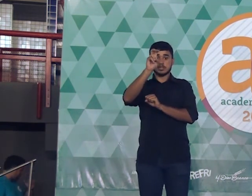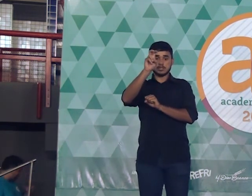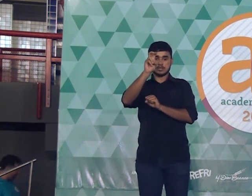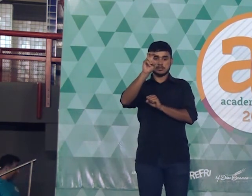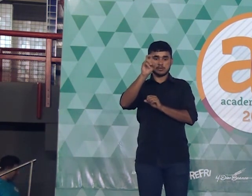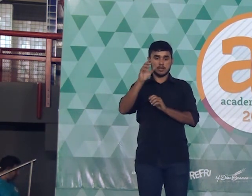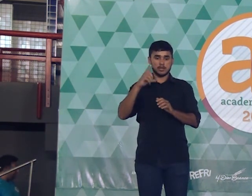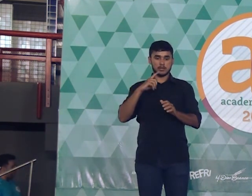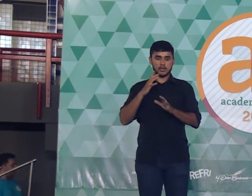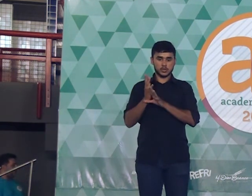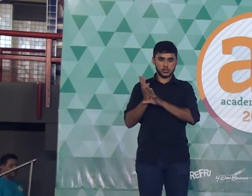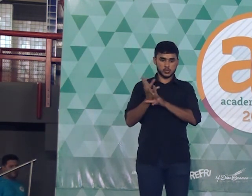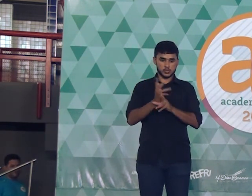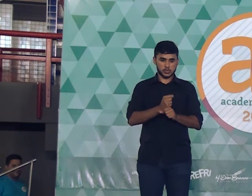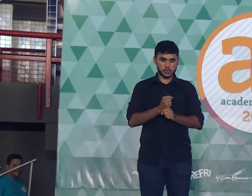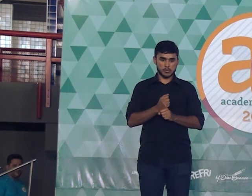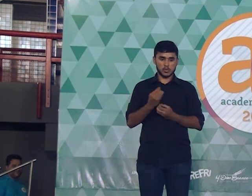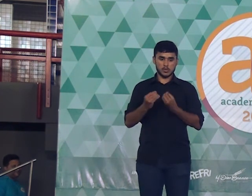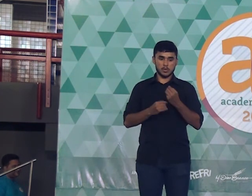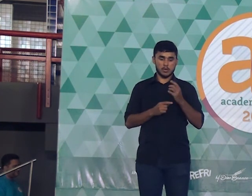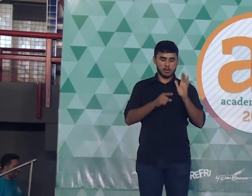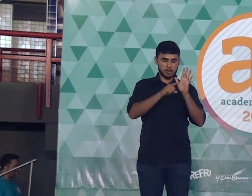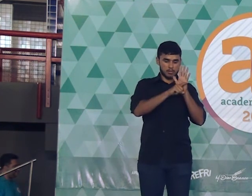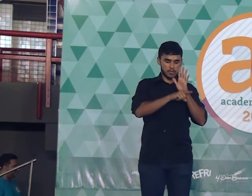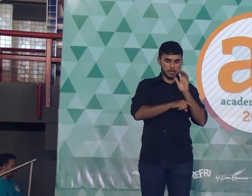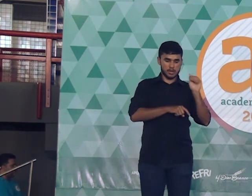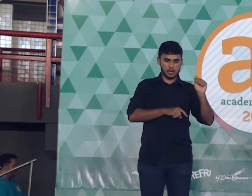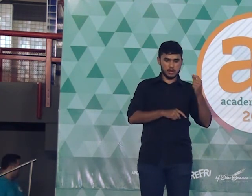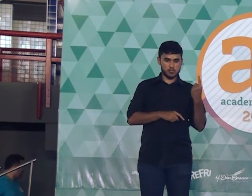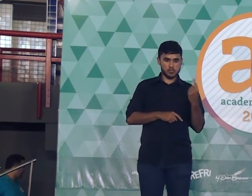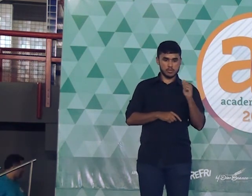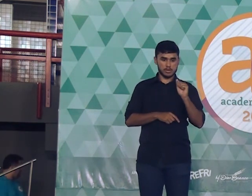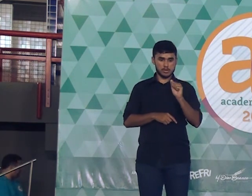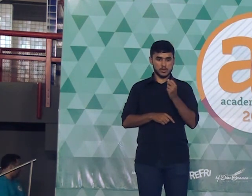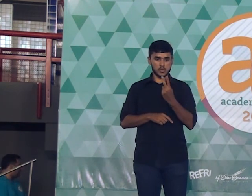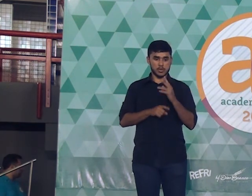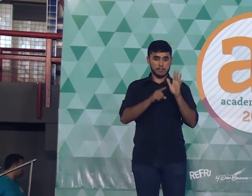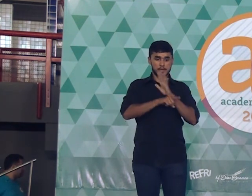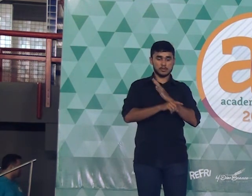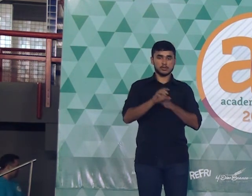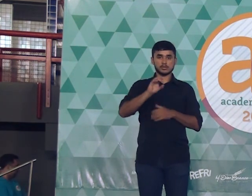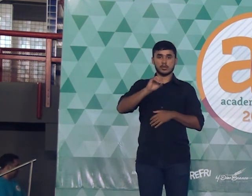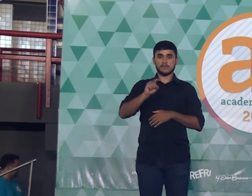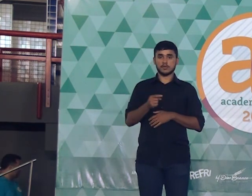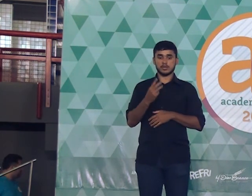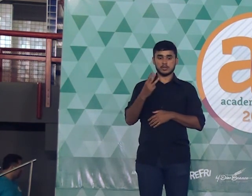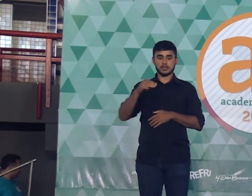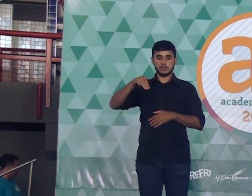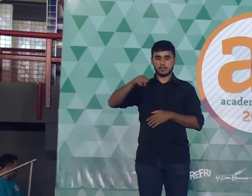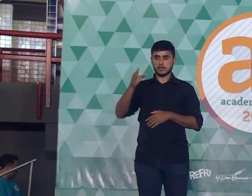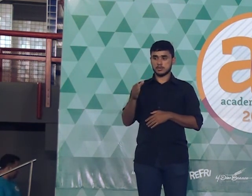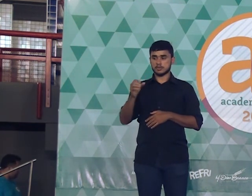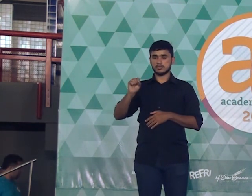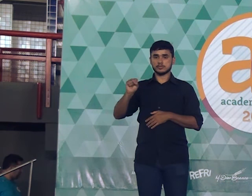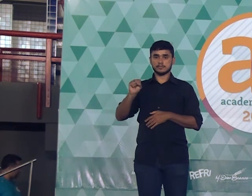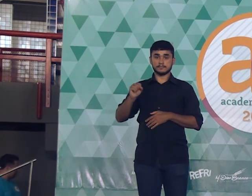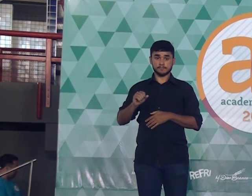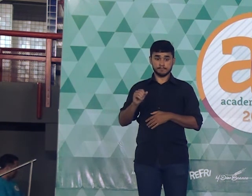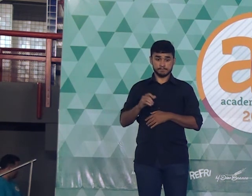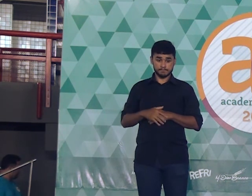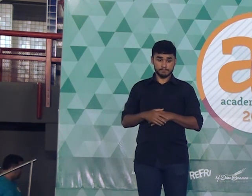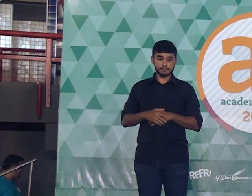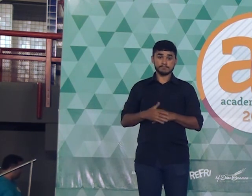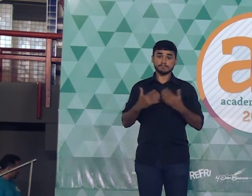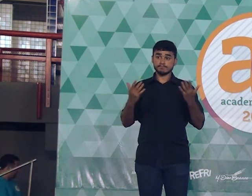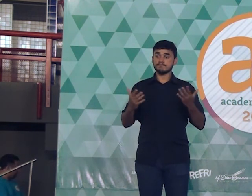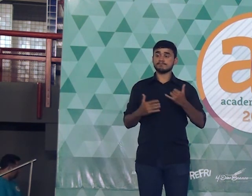como resposta correta, letra B. Meus amores, foi uma honra estar aqui com vocês.